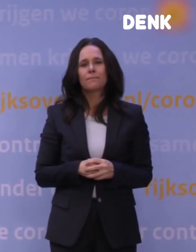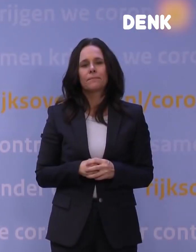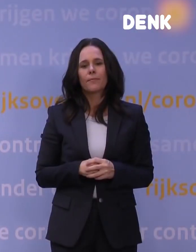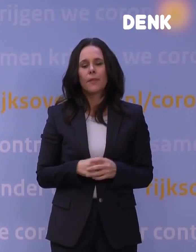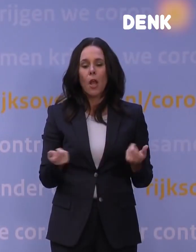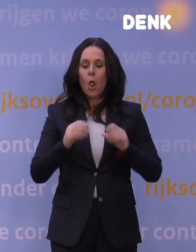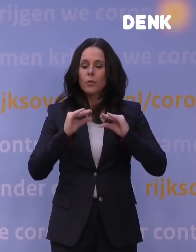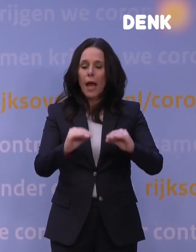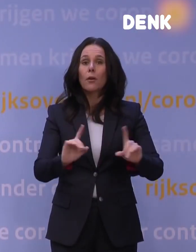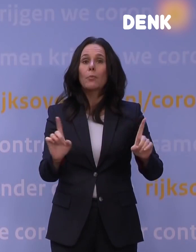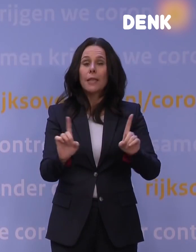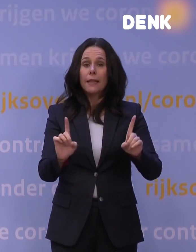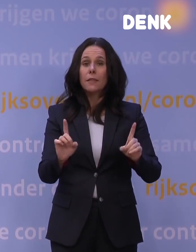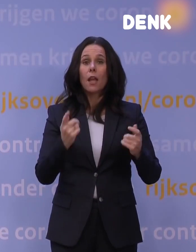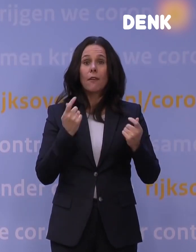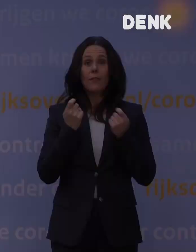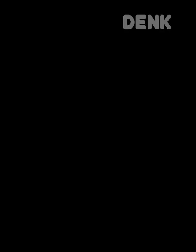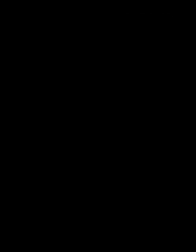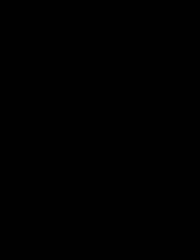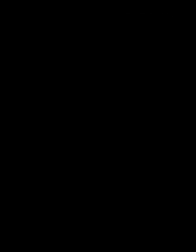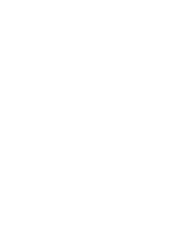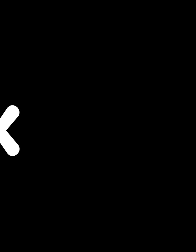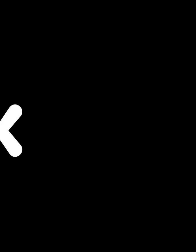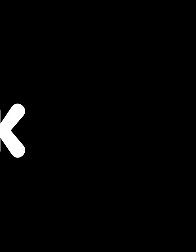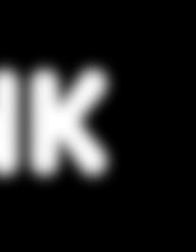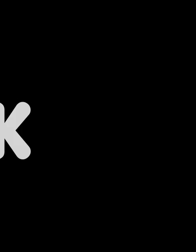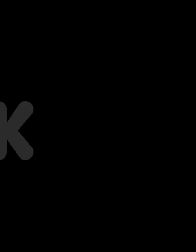lockdown betekent vervolgens dat alle winkels de deuren sluiten.